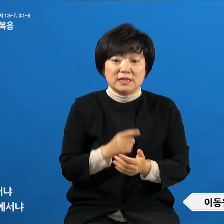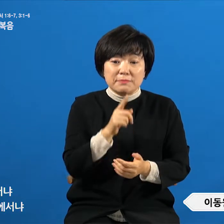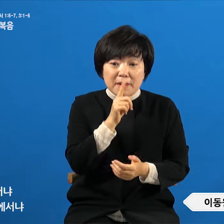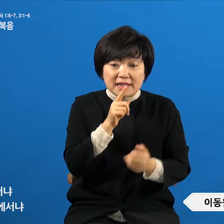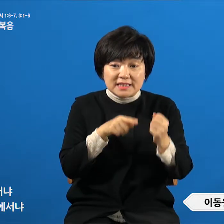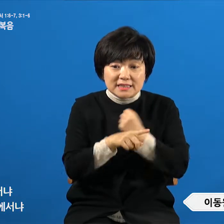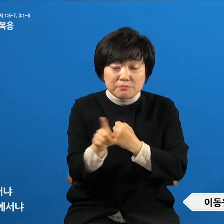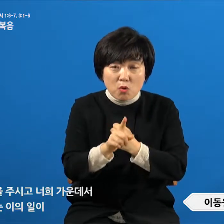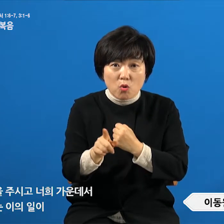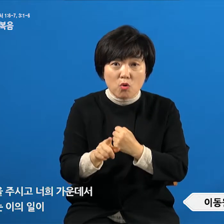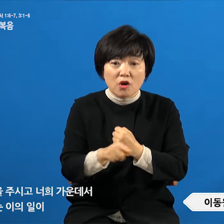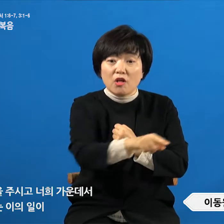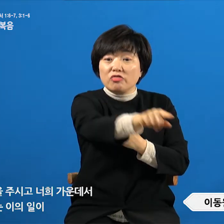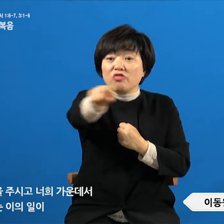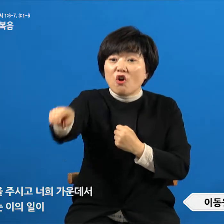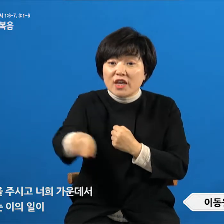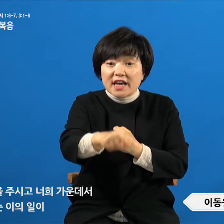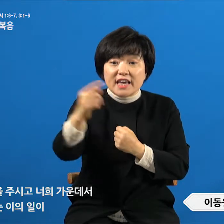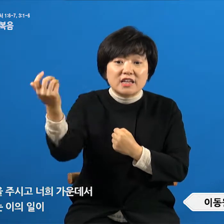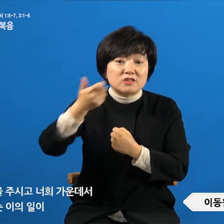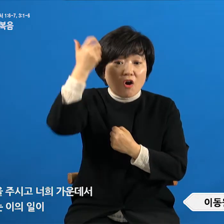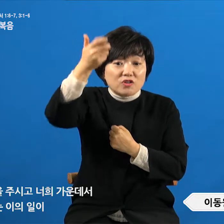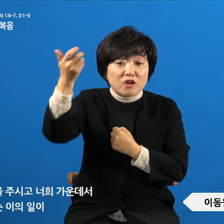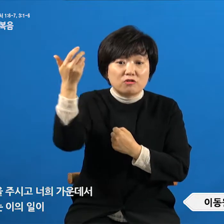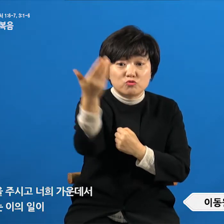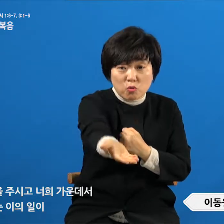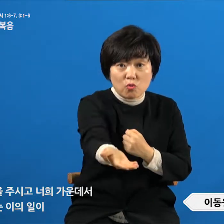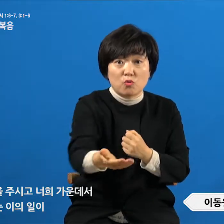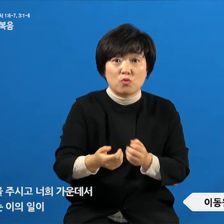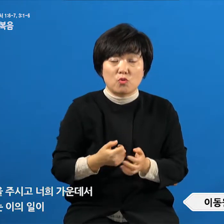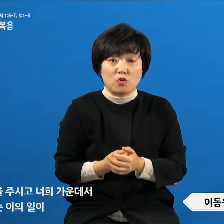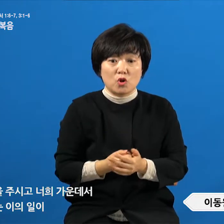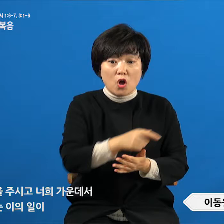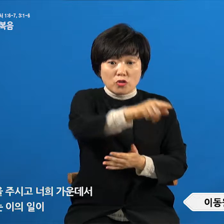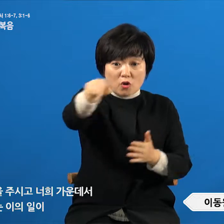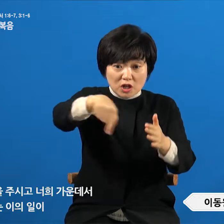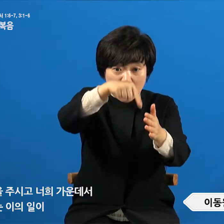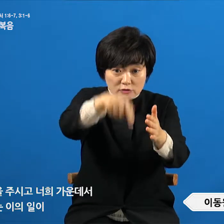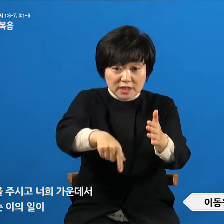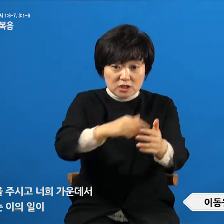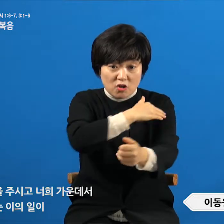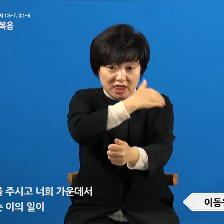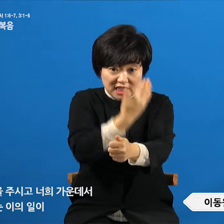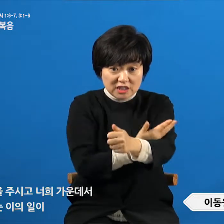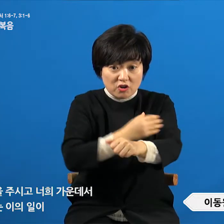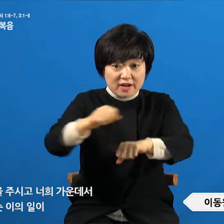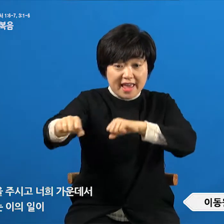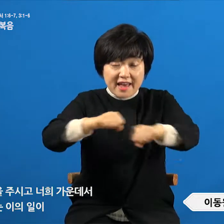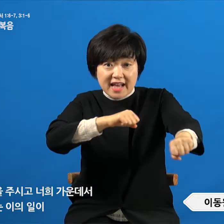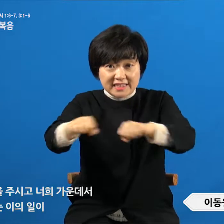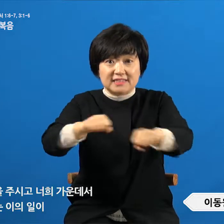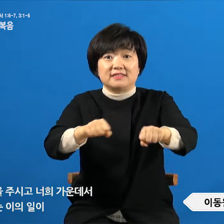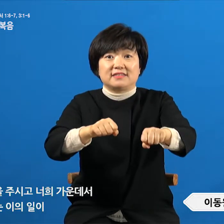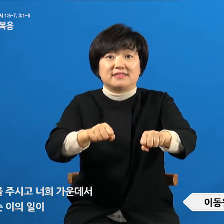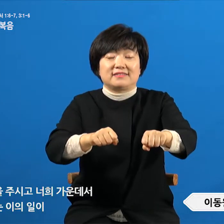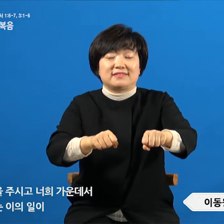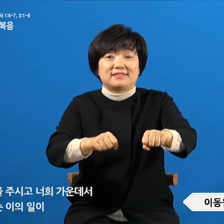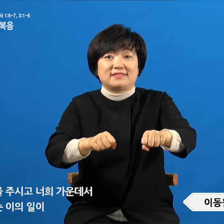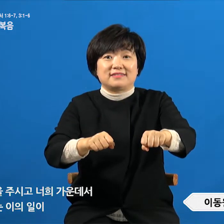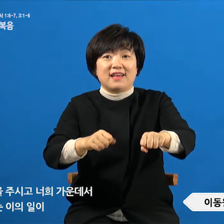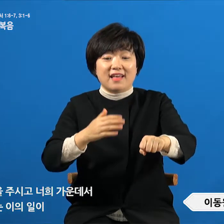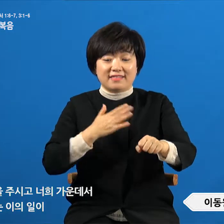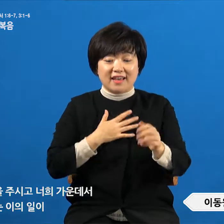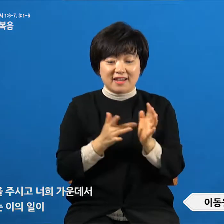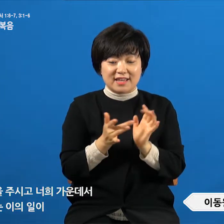것은 이런 표현입니다. 너희에게 성령을 주시고 그 다음에 너희 가운데서 능력을 행하시는 분.